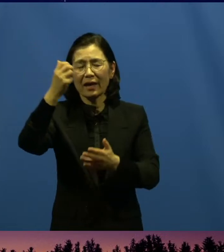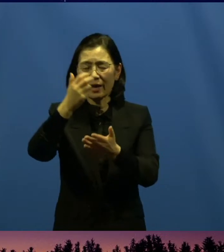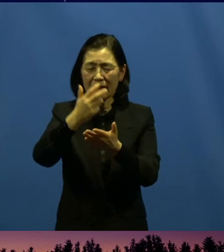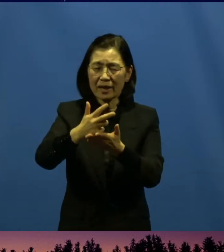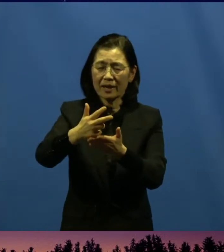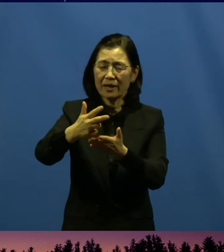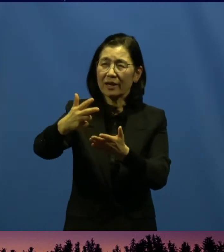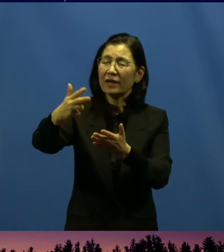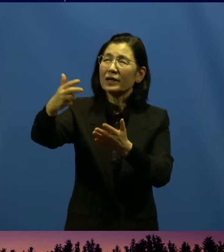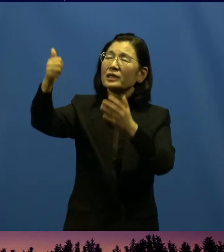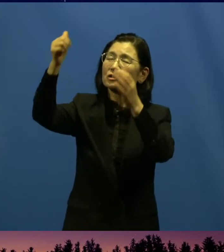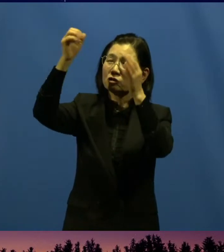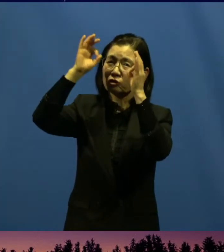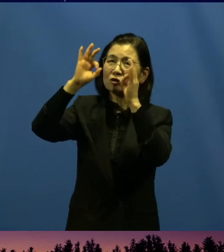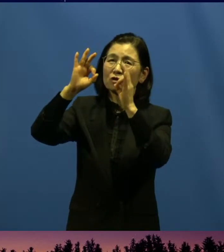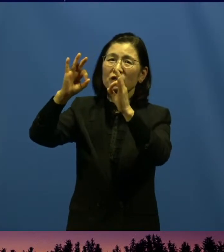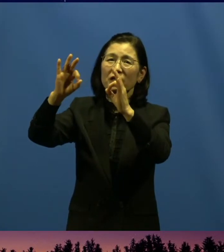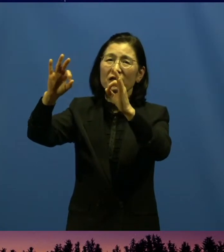하네.